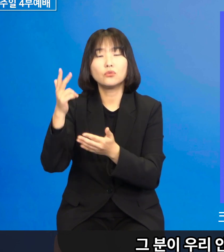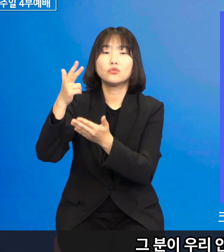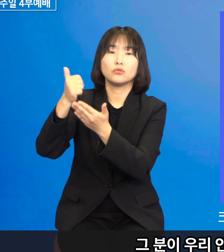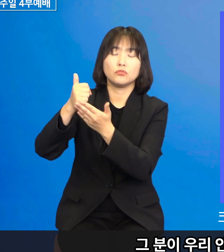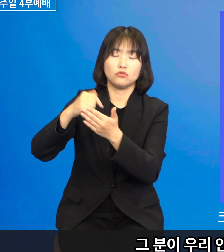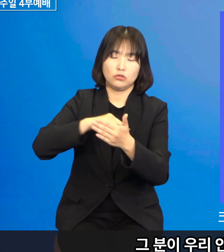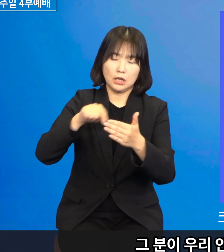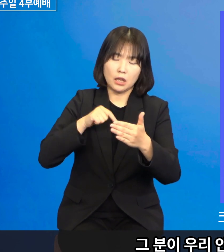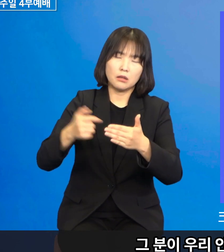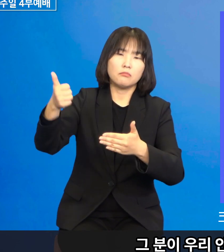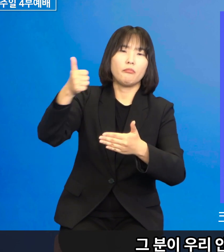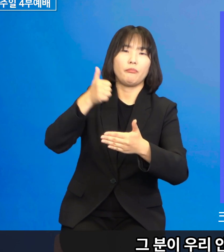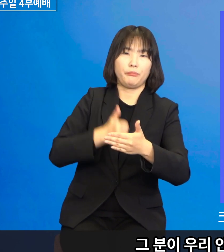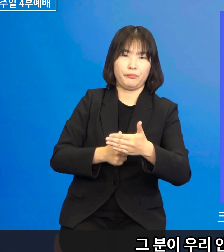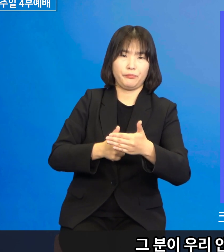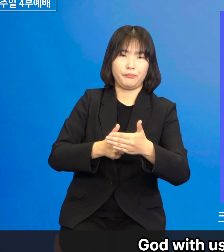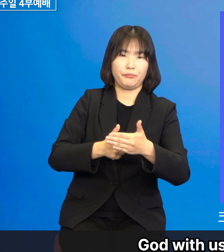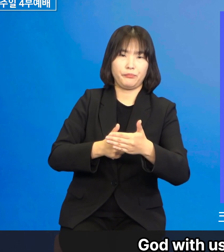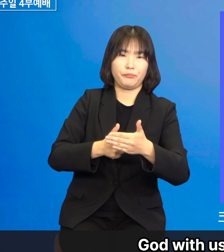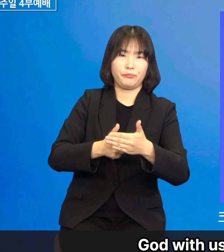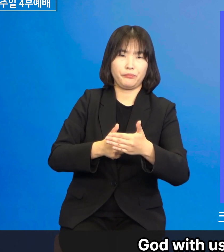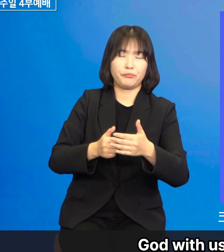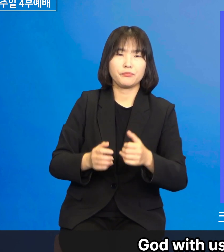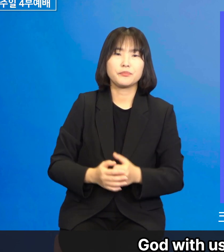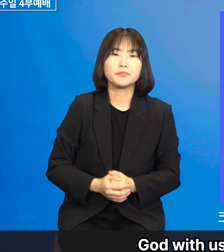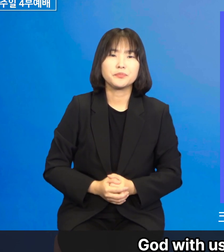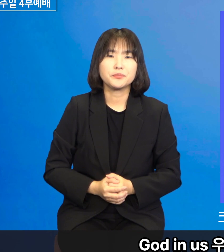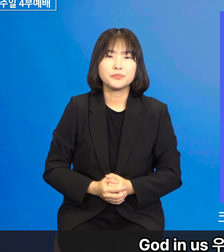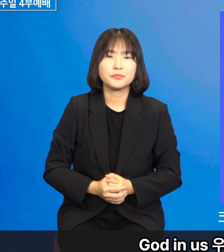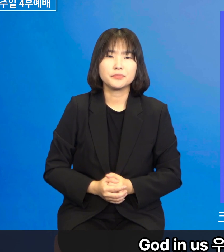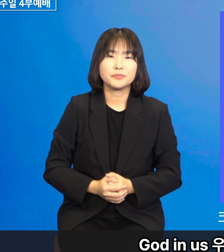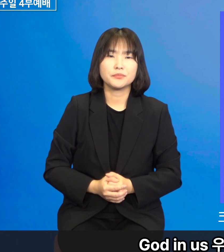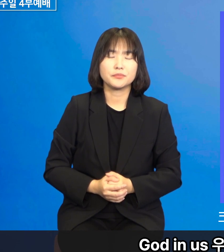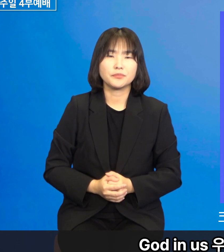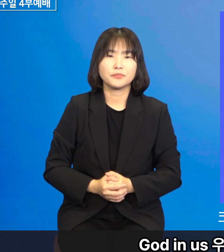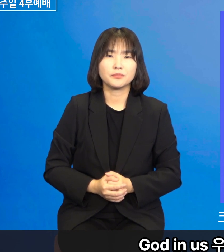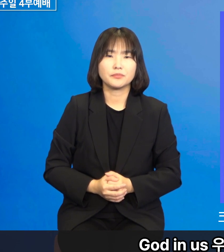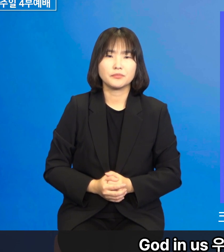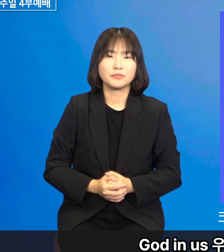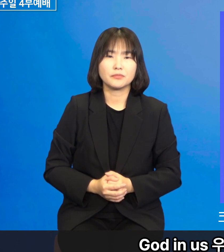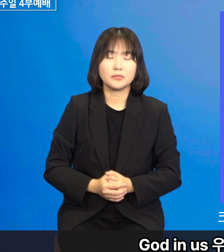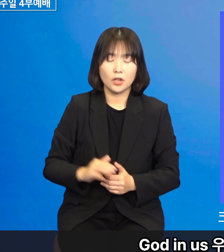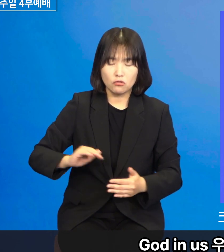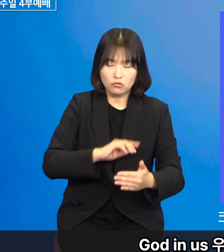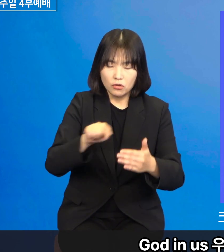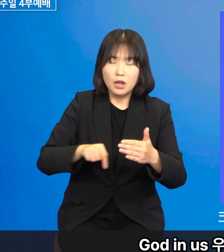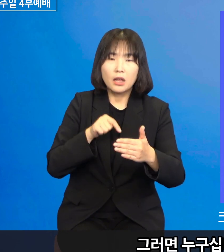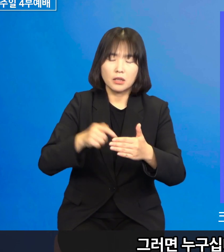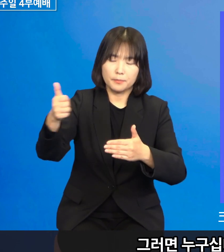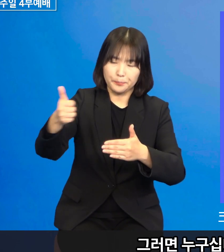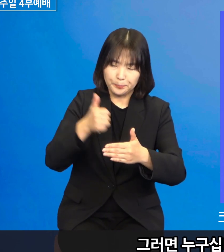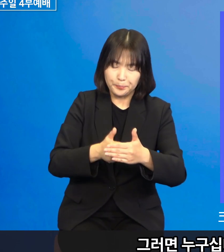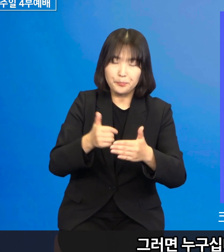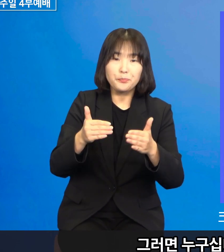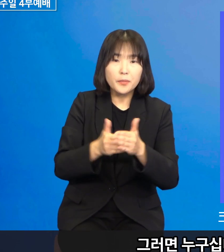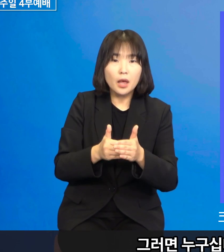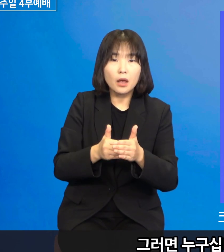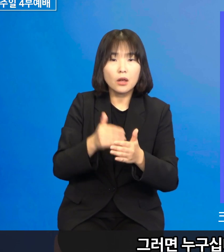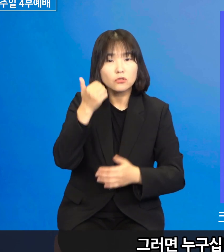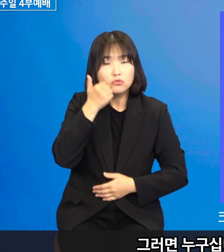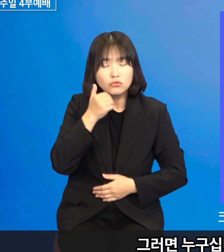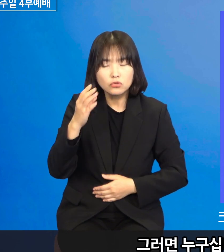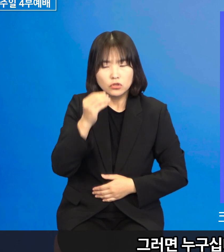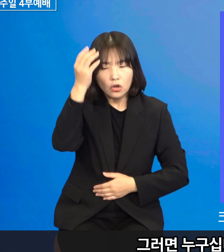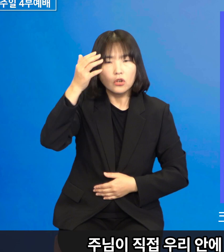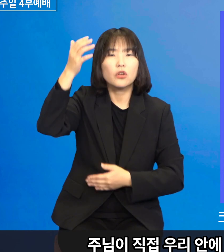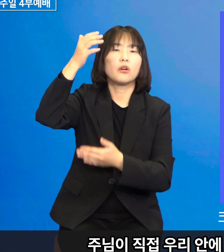안에 들어오셨대요. God with us 정도가 아니고요. God in us. 우리 안에 오셨어요. 그분이 누구십니까?